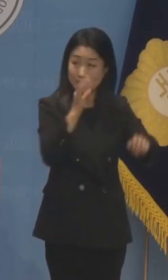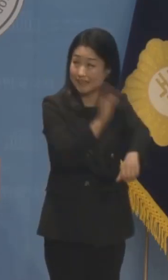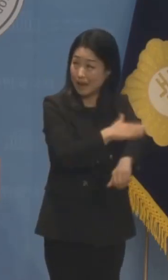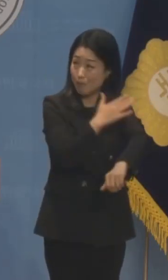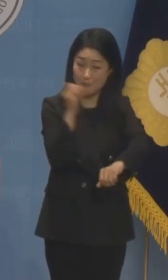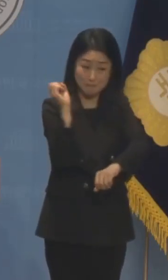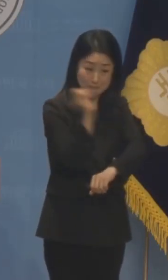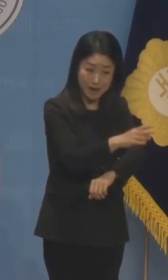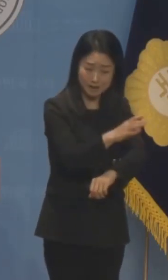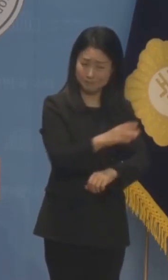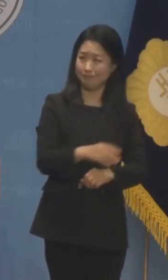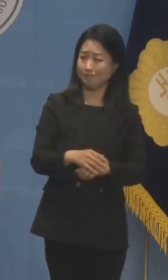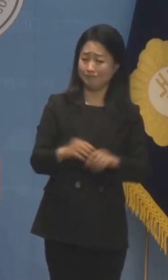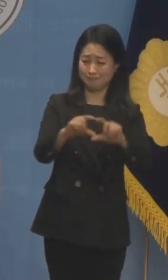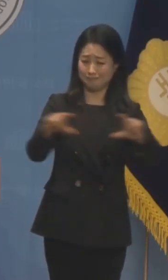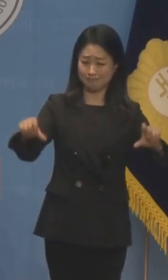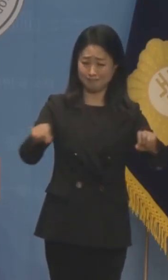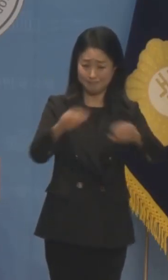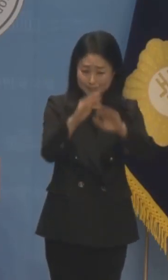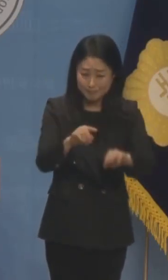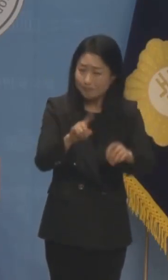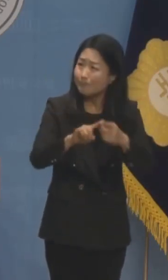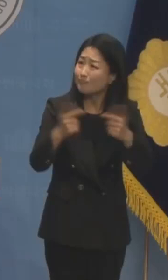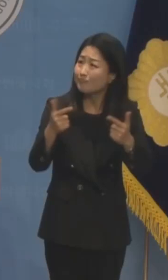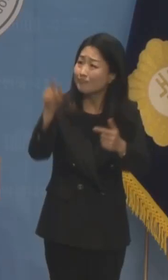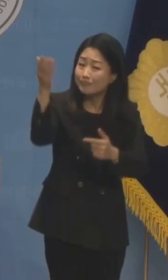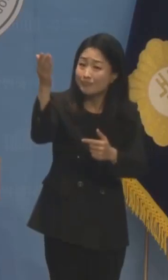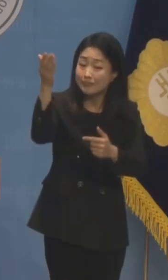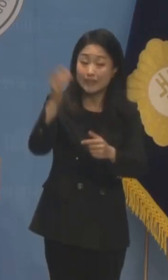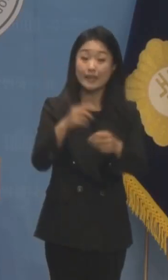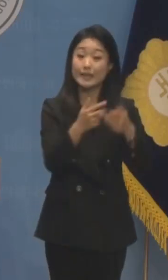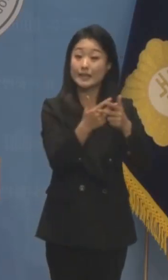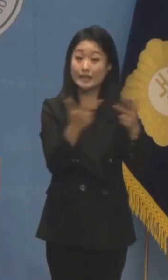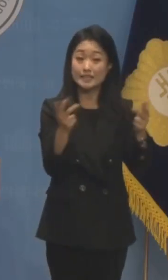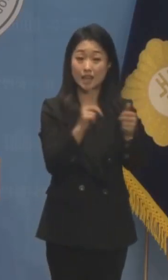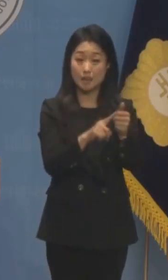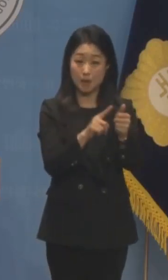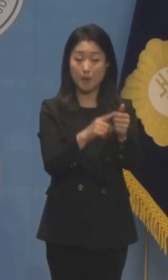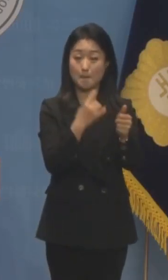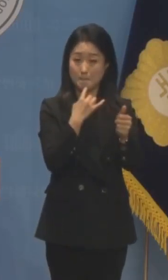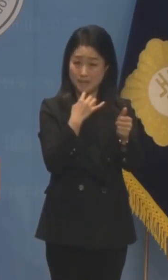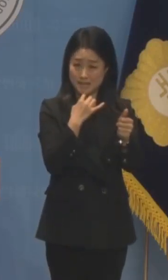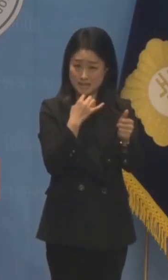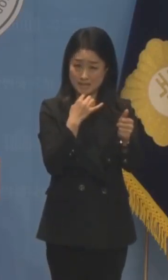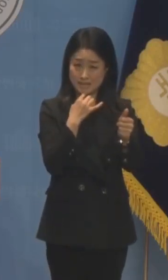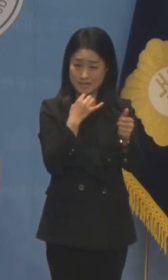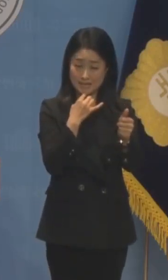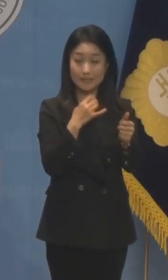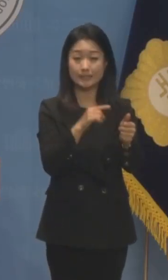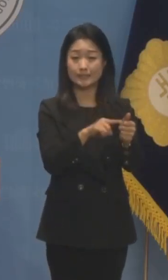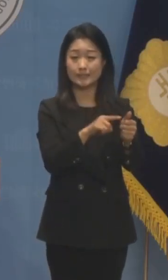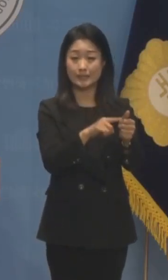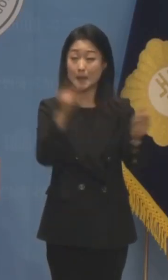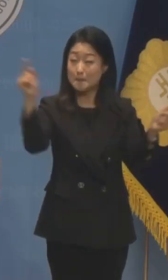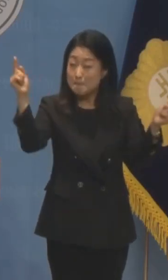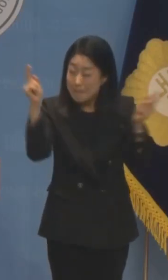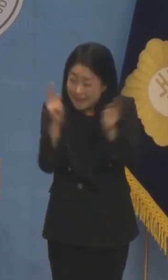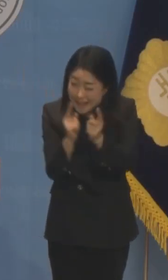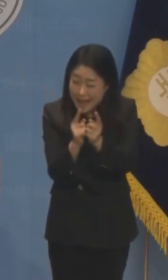얘기입니다. 윤 대통령은 취임 이후 이재명 민주당 대표를 단 한 번